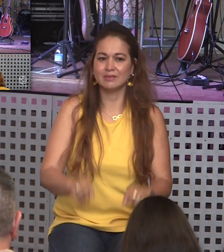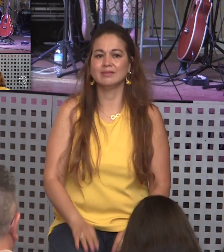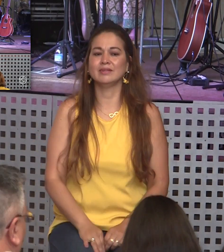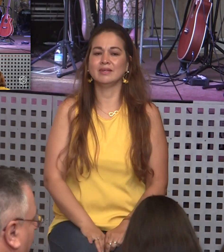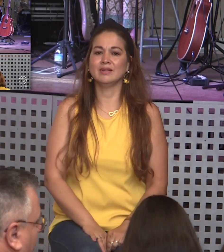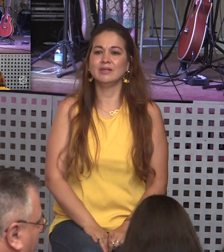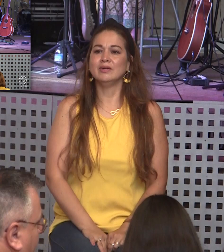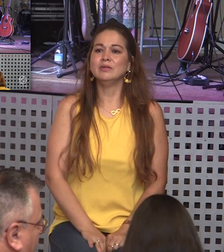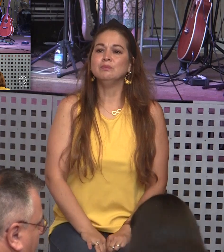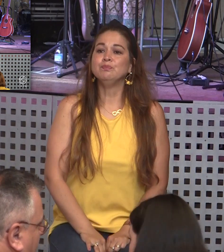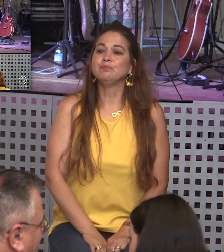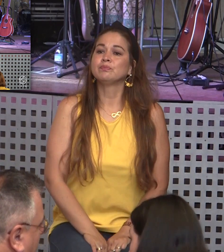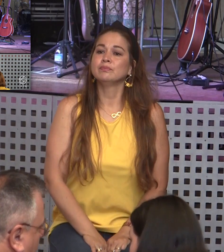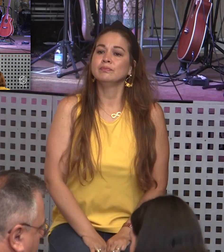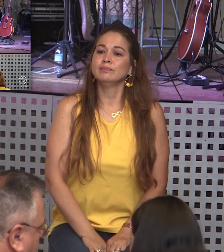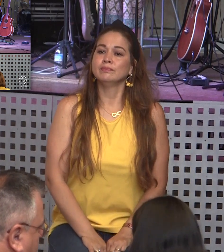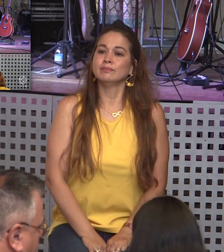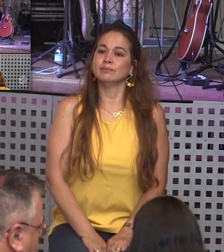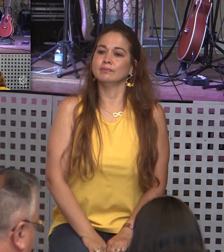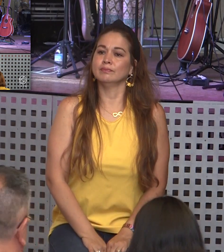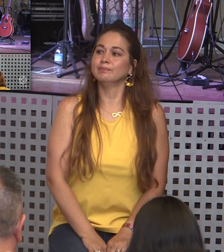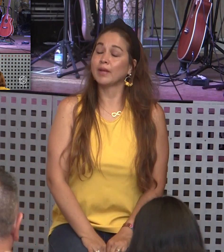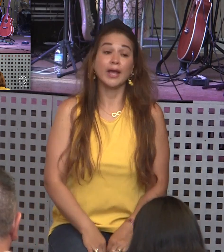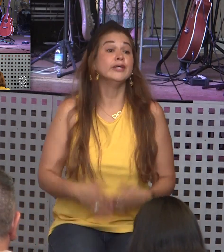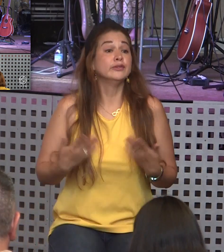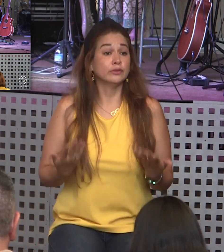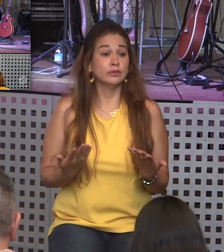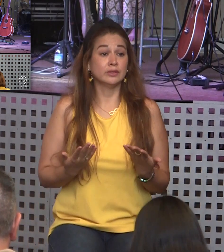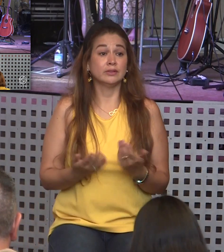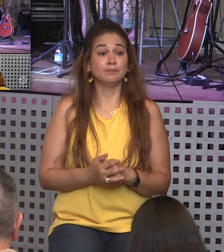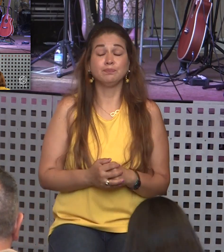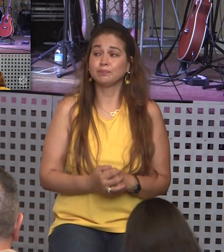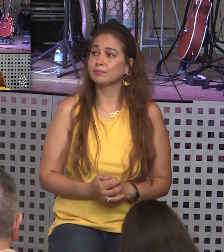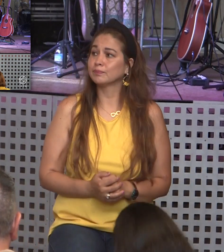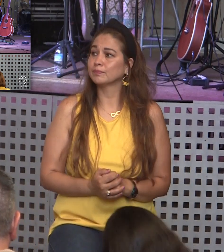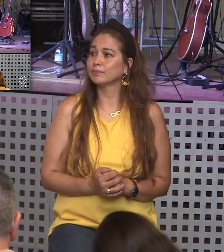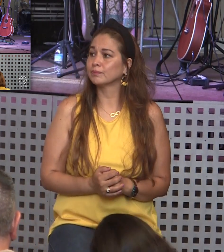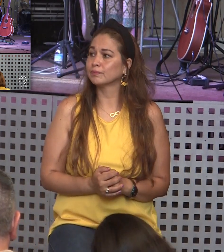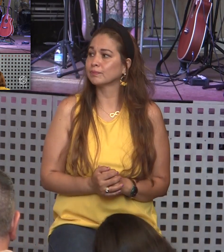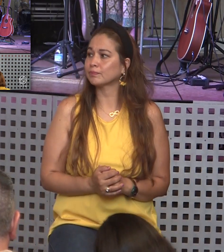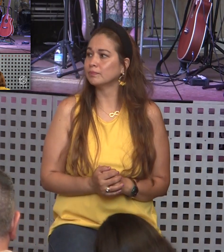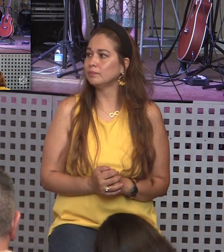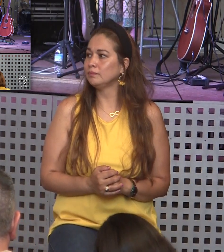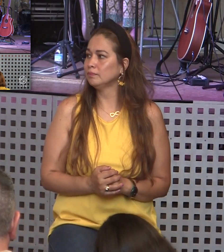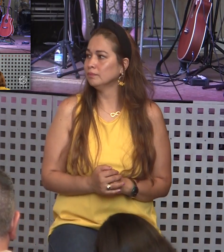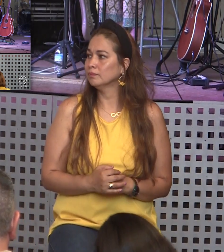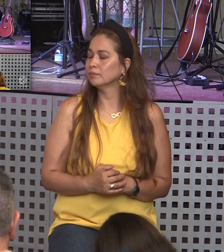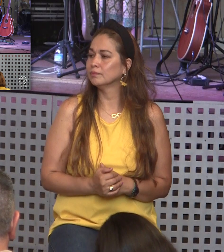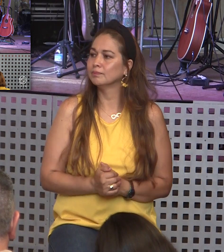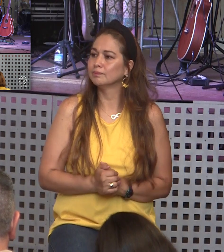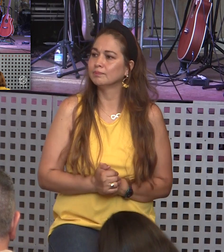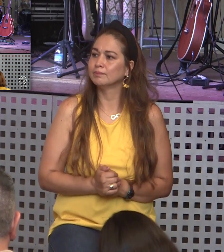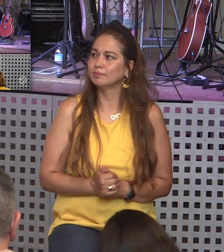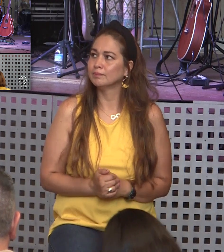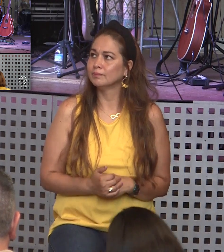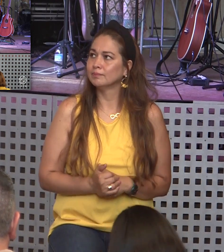¿eres lleno del Espíritu Santo o no eres lleno del Espíritu Santo? Y no digo haber sido lleno.